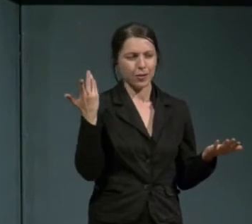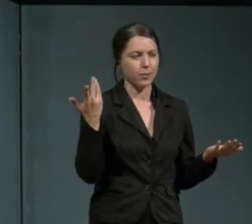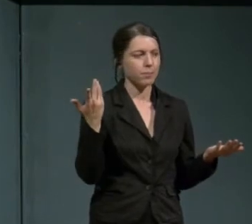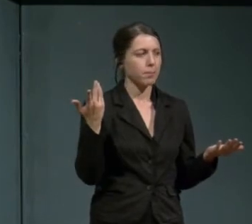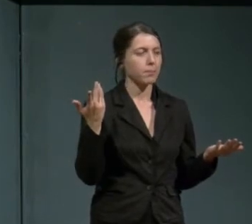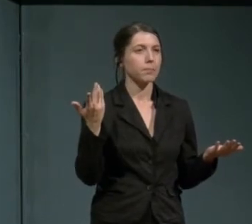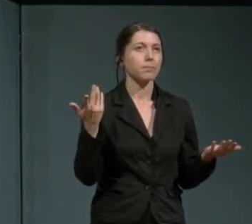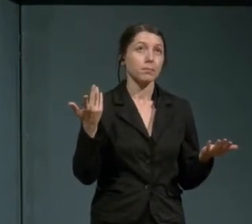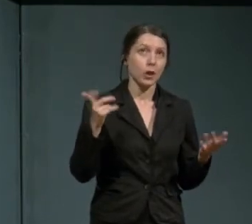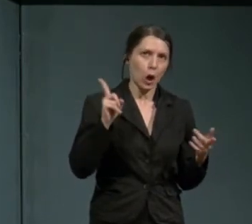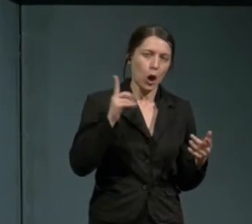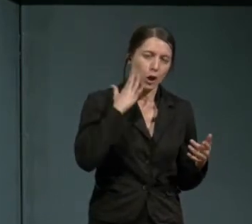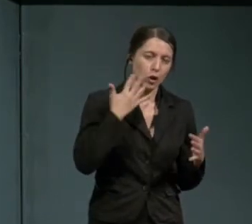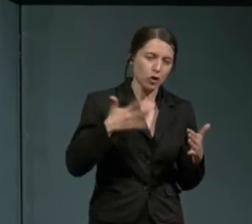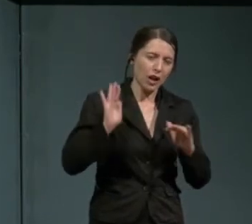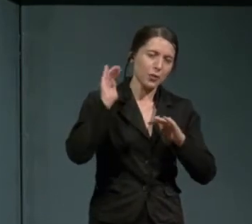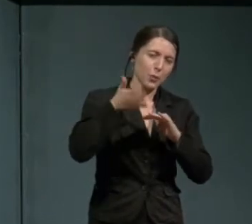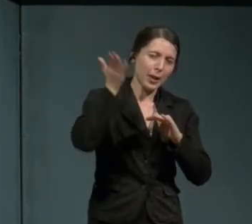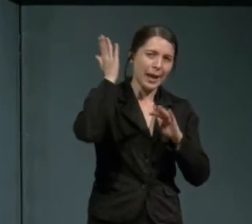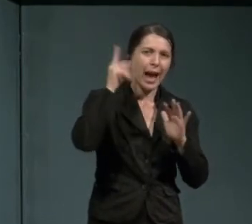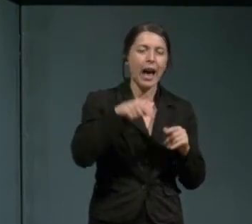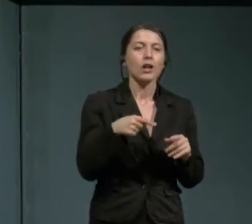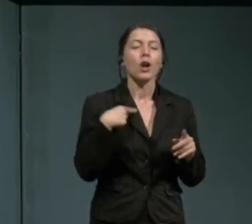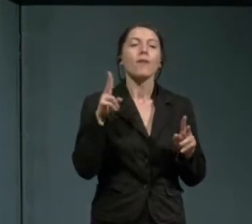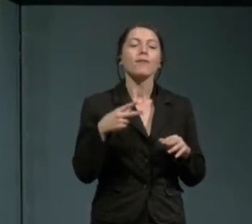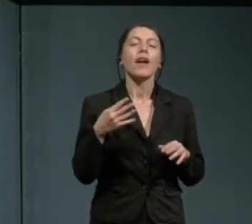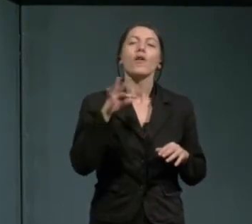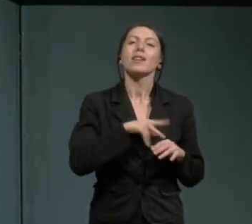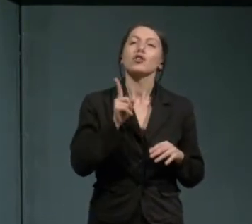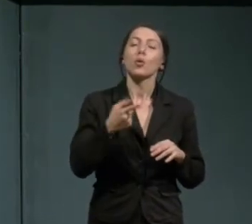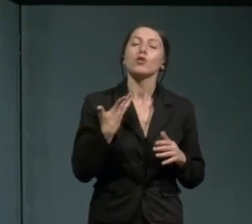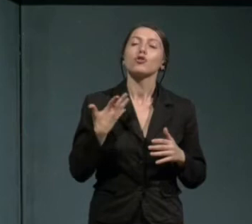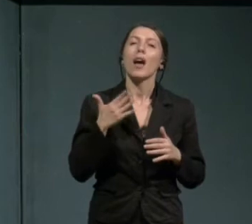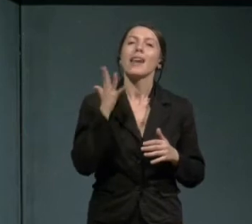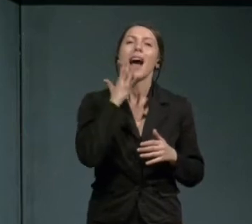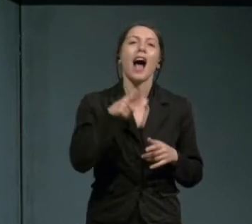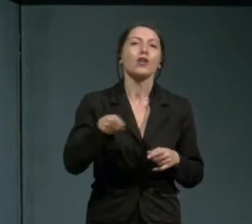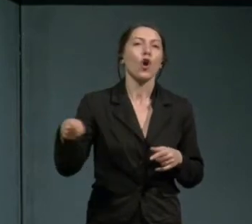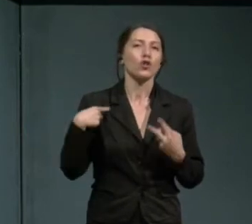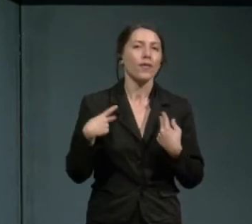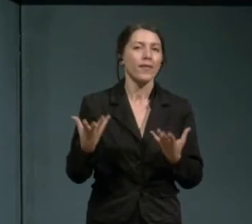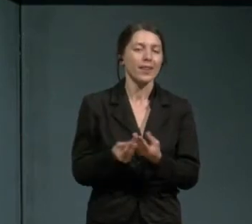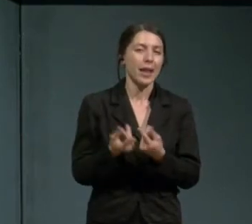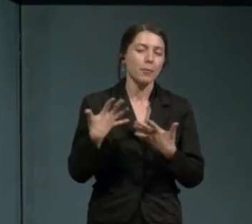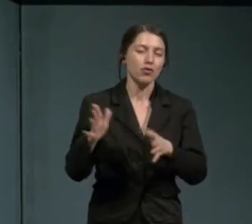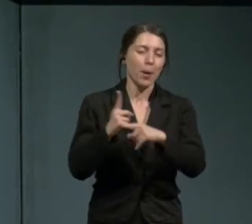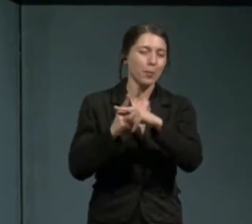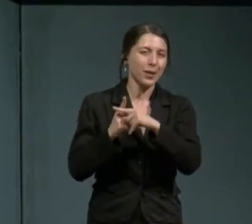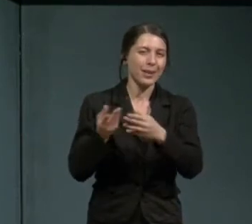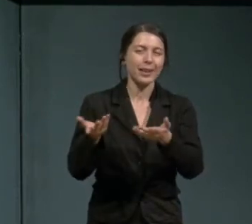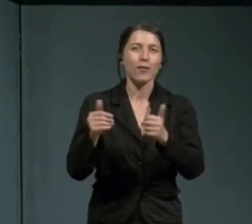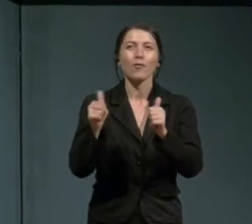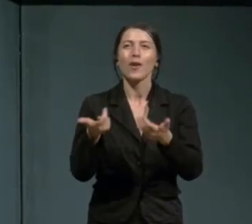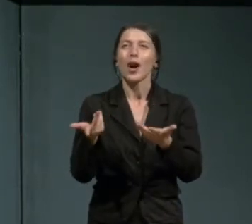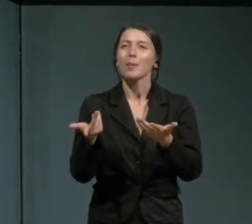ben lungi dall'essere adolescente aveva il vantaggio di vivere con degli adolescenti e di rajaa positivo mi dava